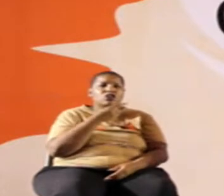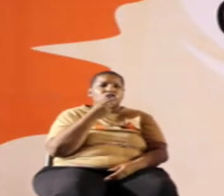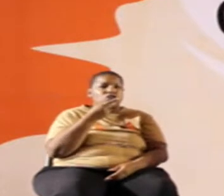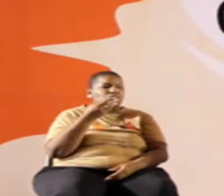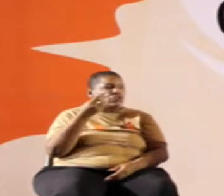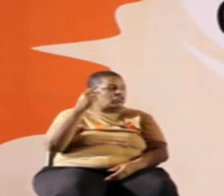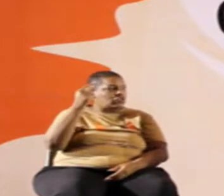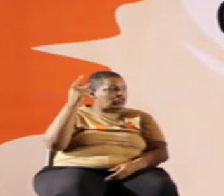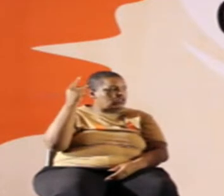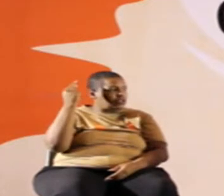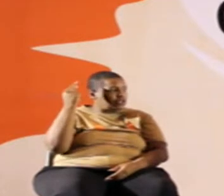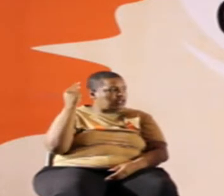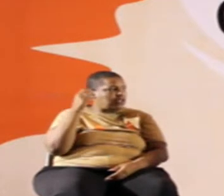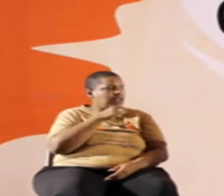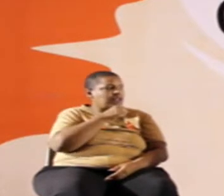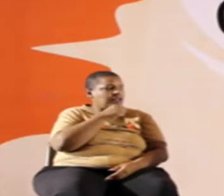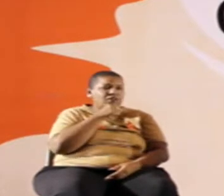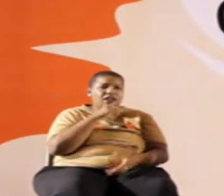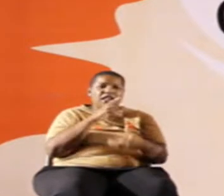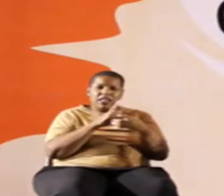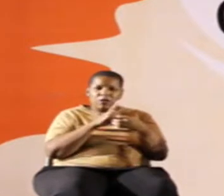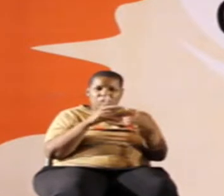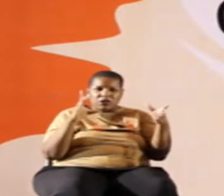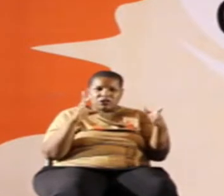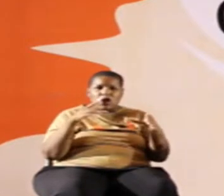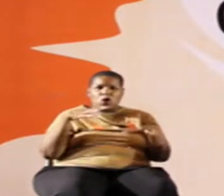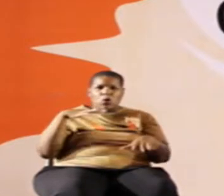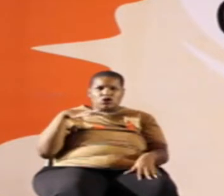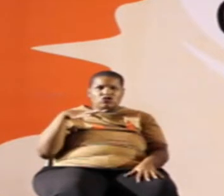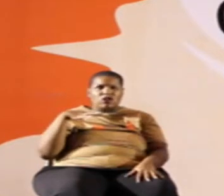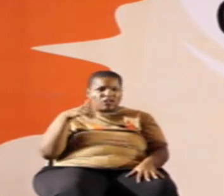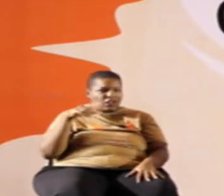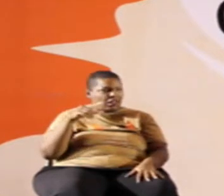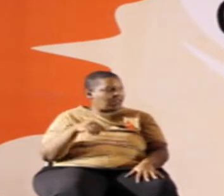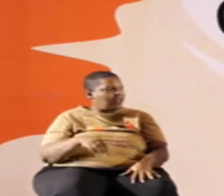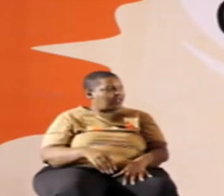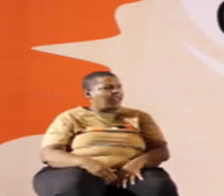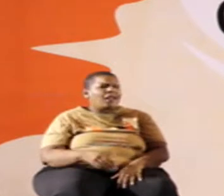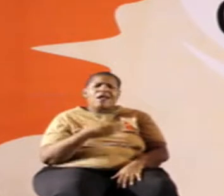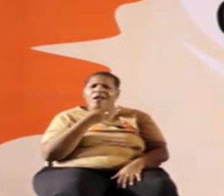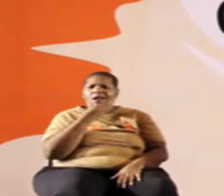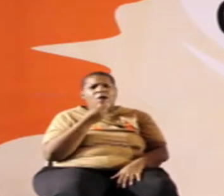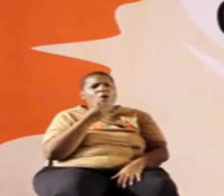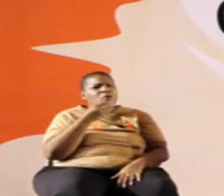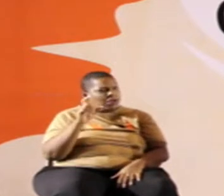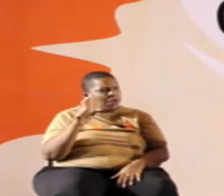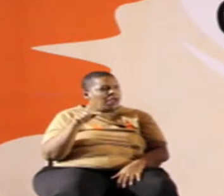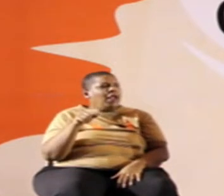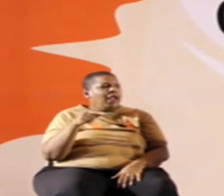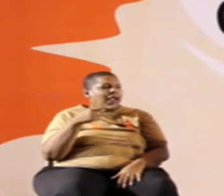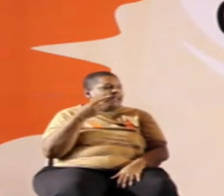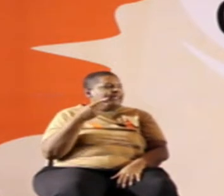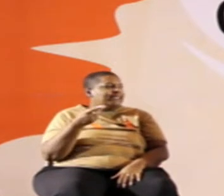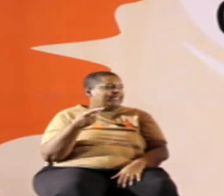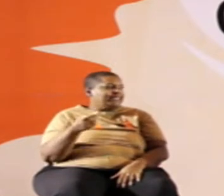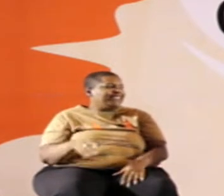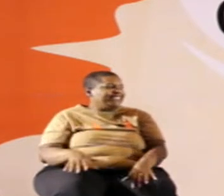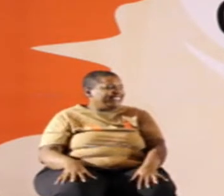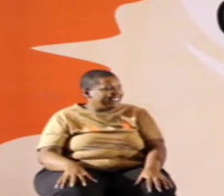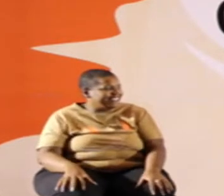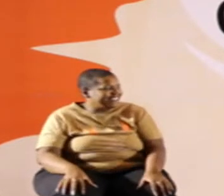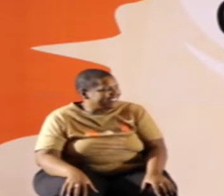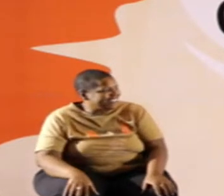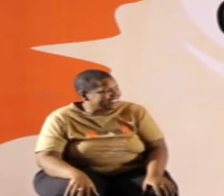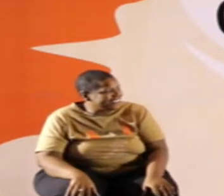antiga, da velha democracia corintiana, uma coisa assim. Tá vendo? Entendeu? Esse cara não é um... Até parece que eu conheço de futebol, gente, olha só. E